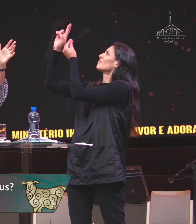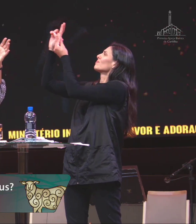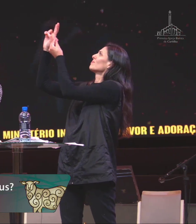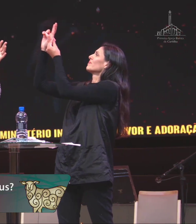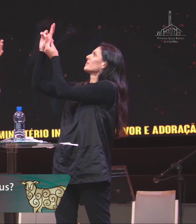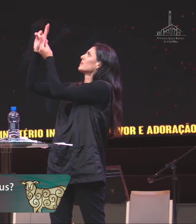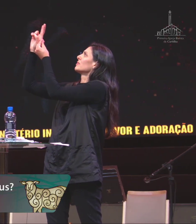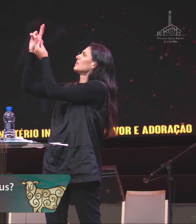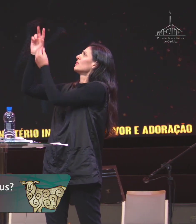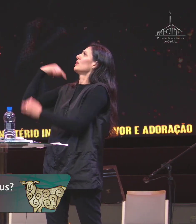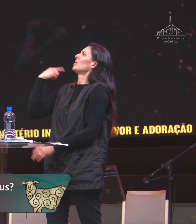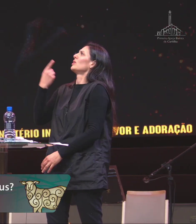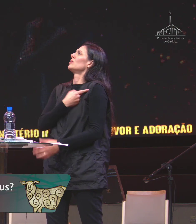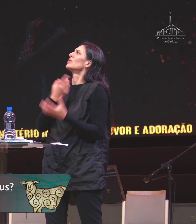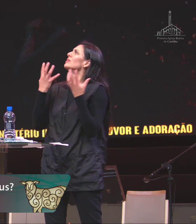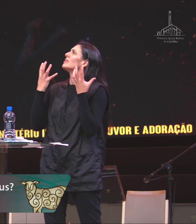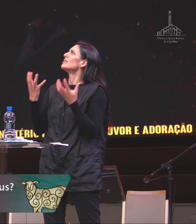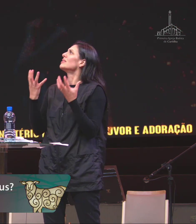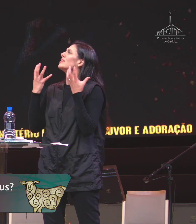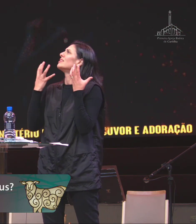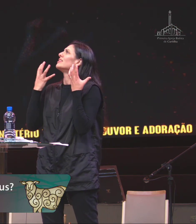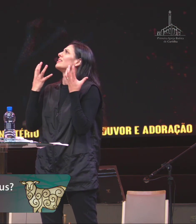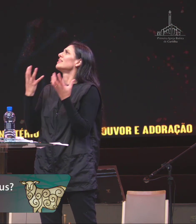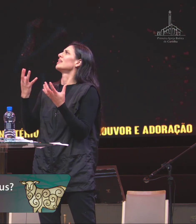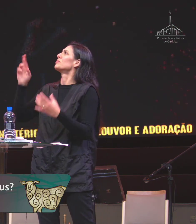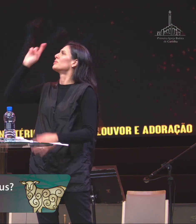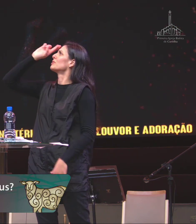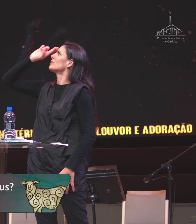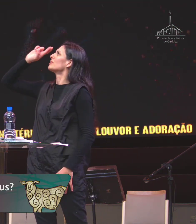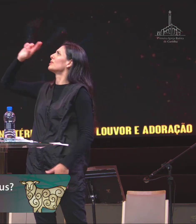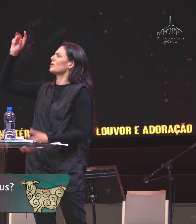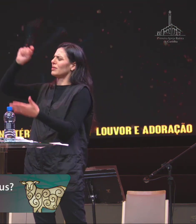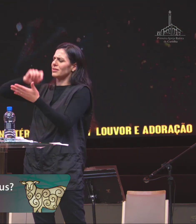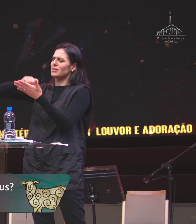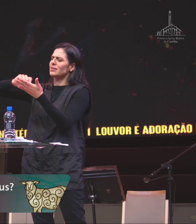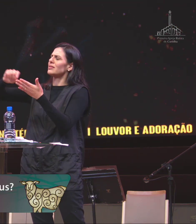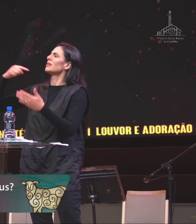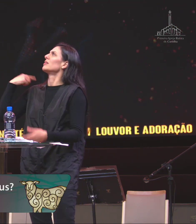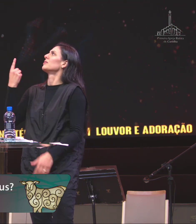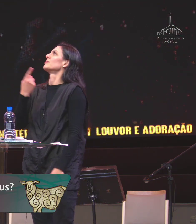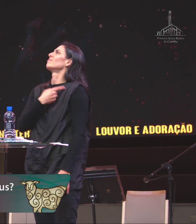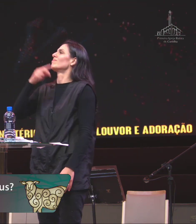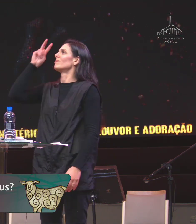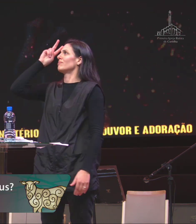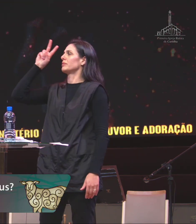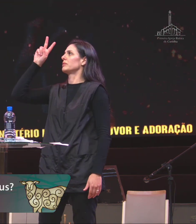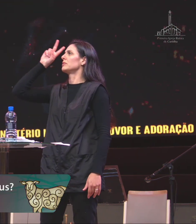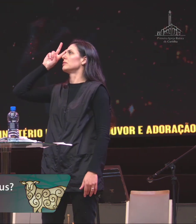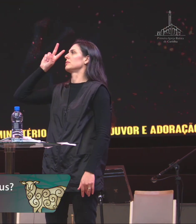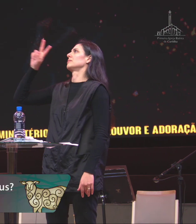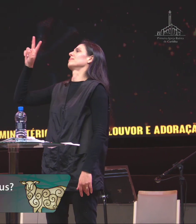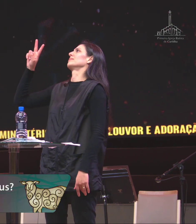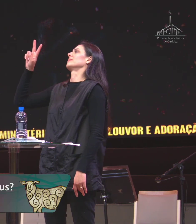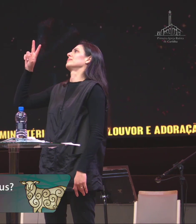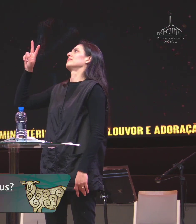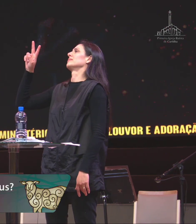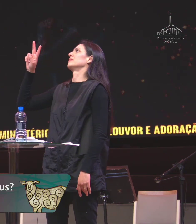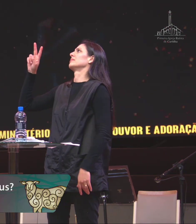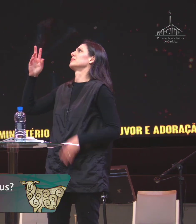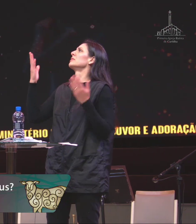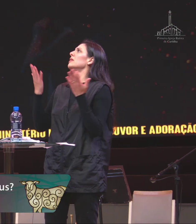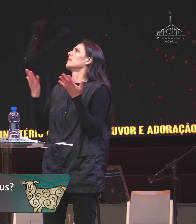não tem vivido como um ministro da nova aliança? E hoje você deseja aproximar pessoas para mais perto